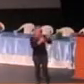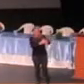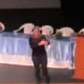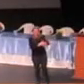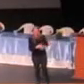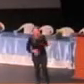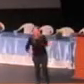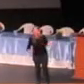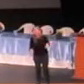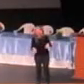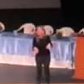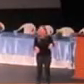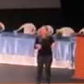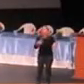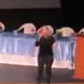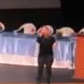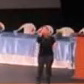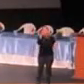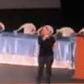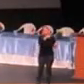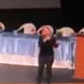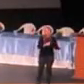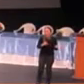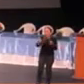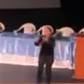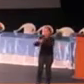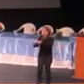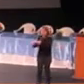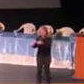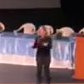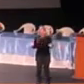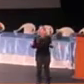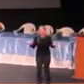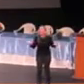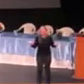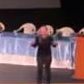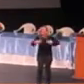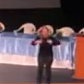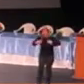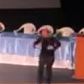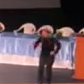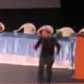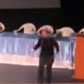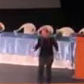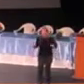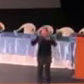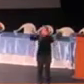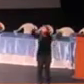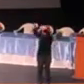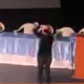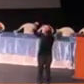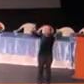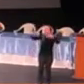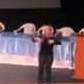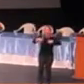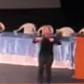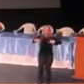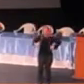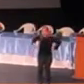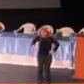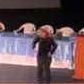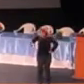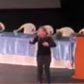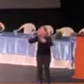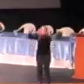Vai que chega a visita, está com aquela carcinha lá, tudo suja, sem forro, sem elástico. Então,